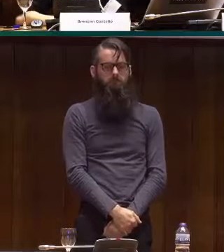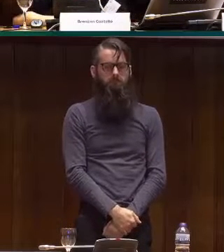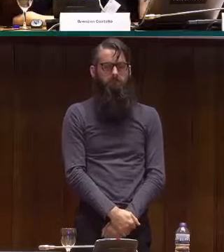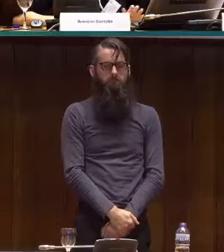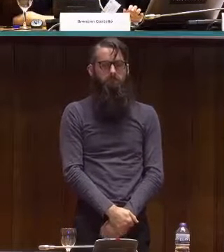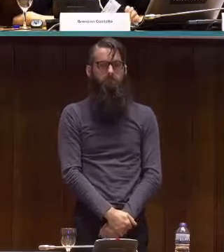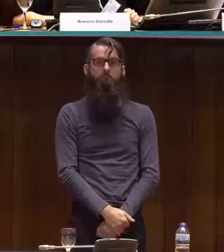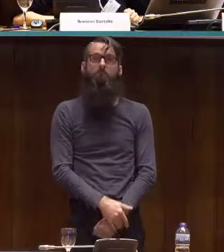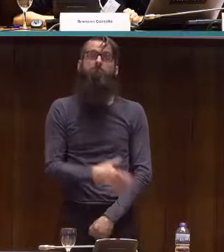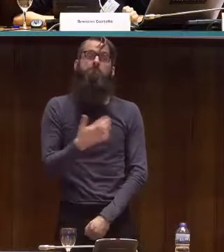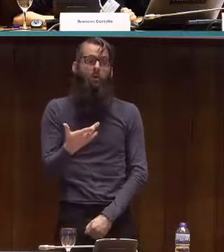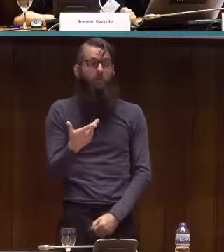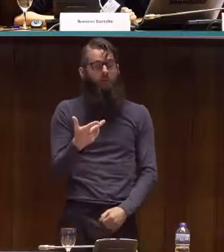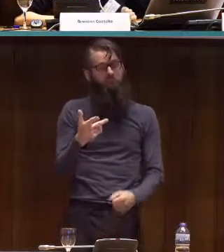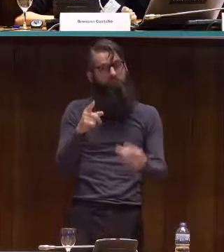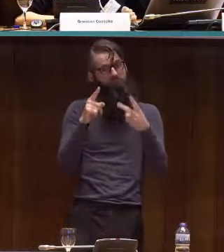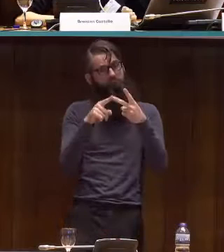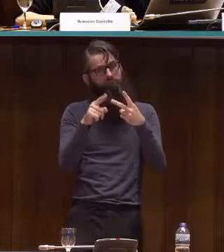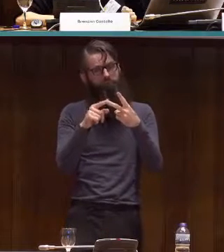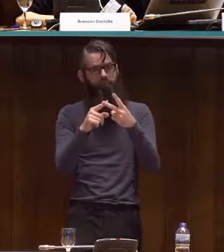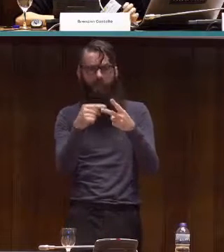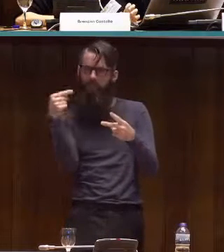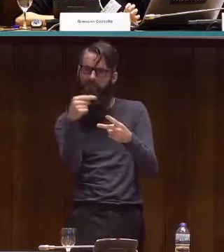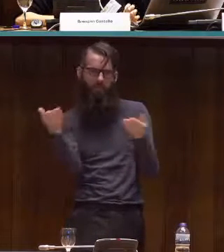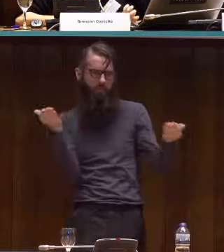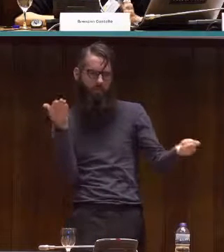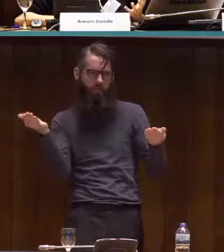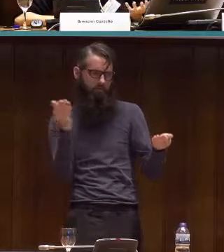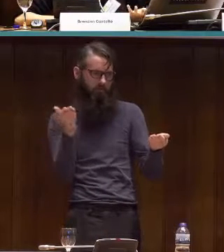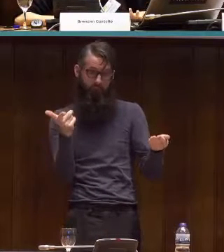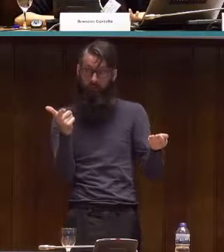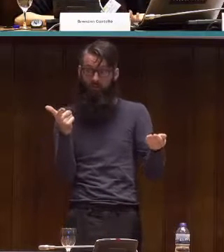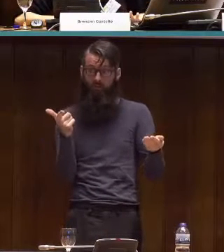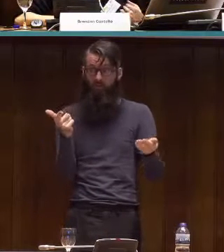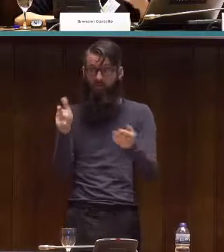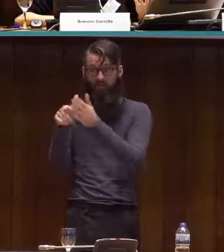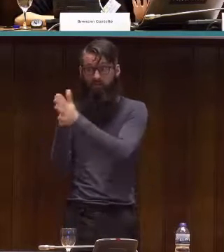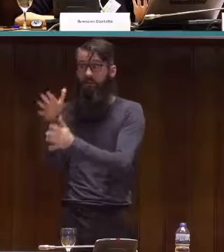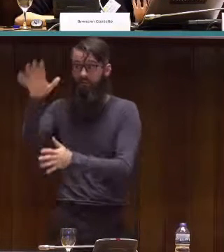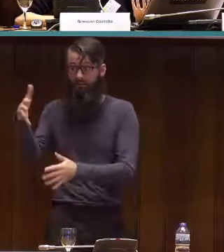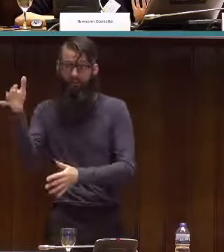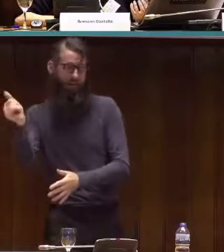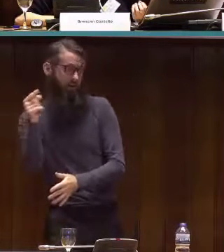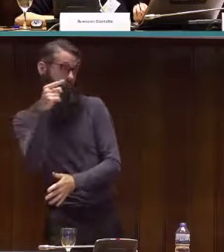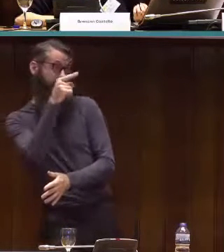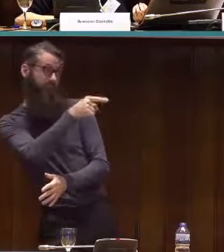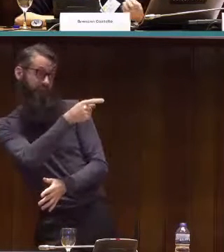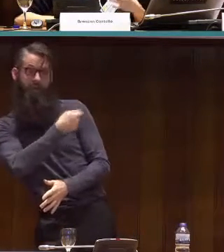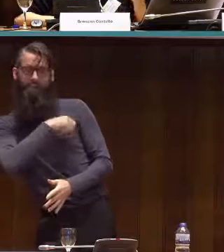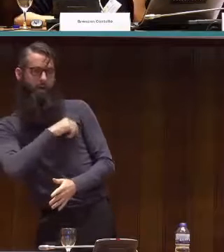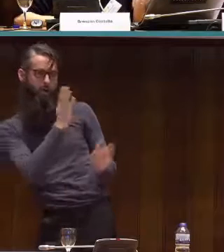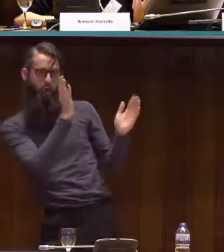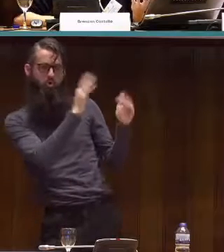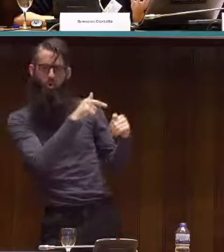Otra diferencia que hemos encontrado es que la lengua de signos catalana utiliza de manera muy frecuente el pronombre impersonal